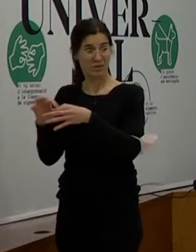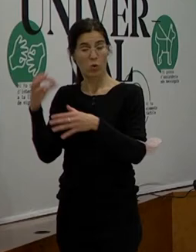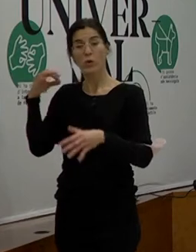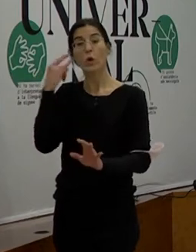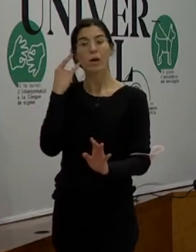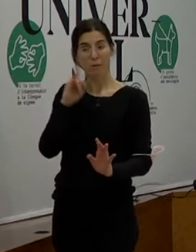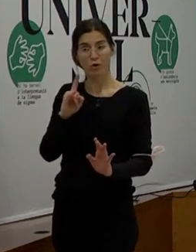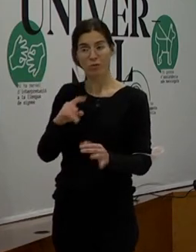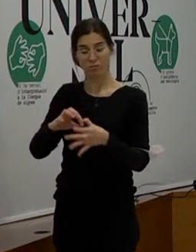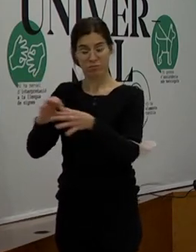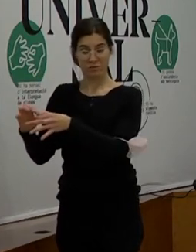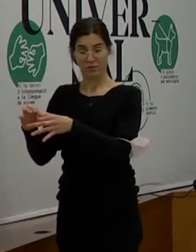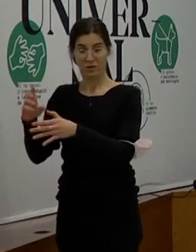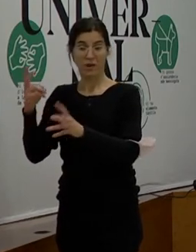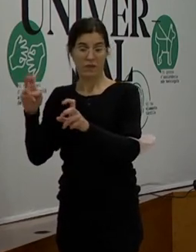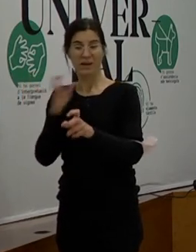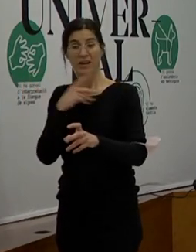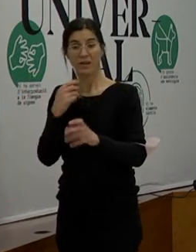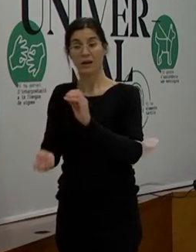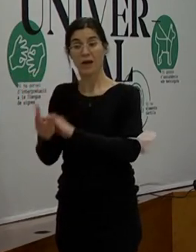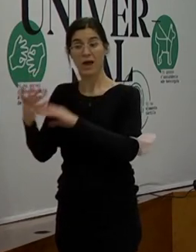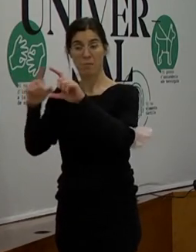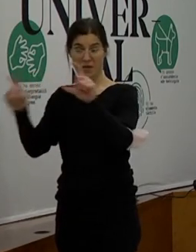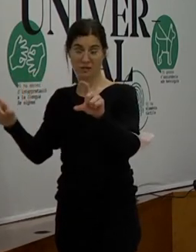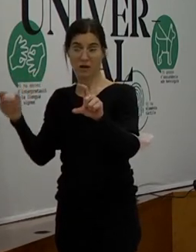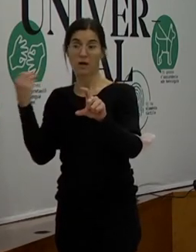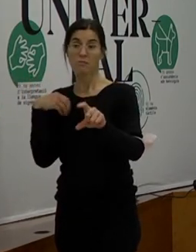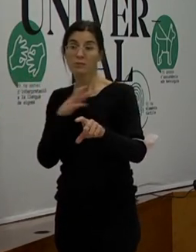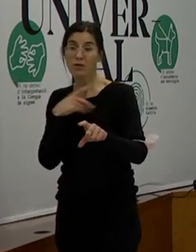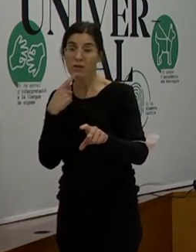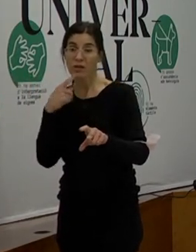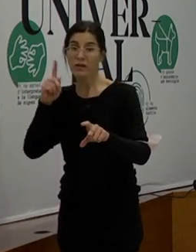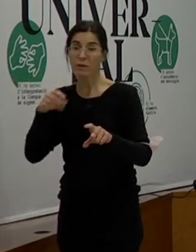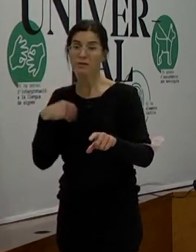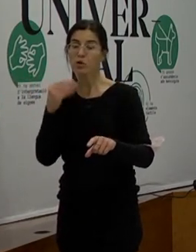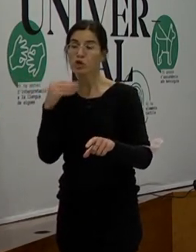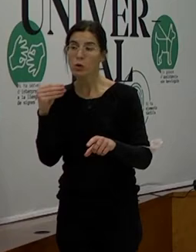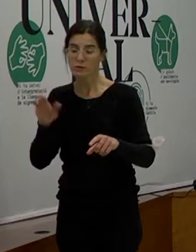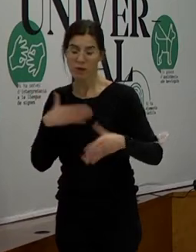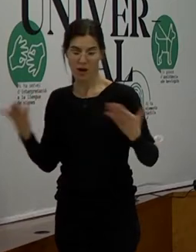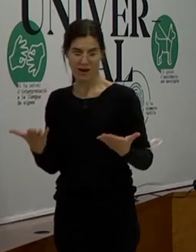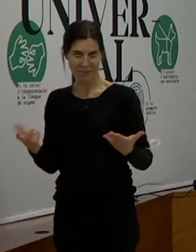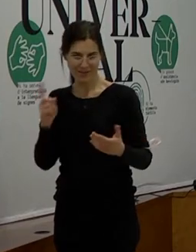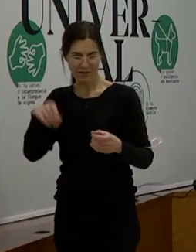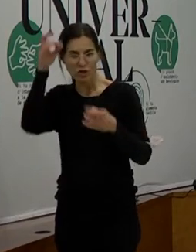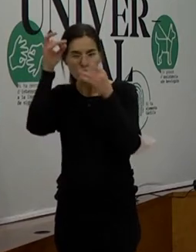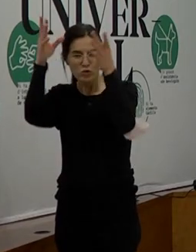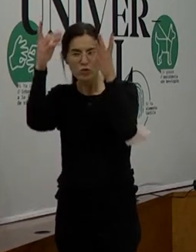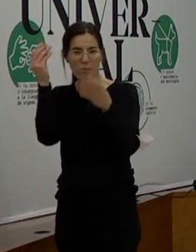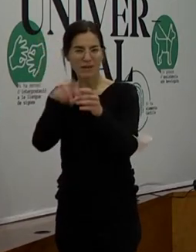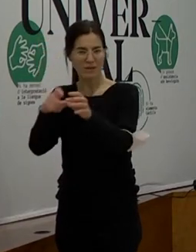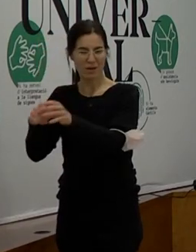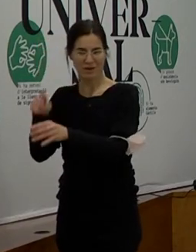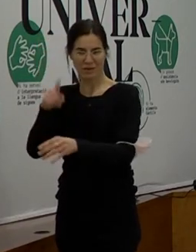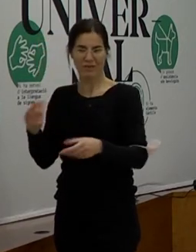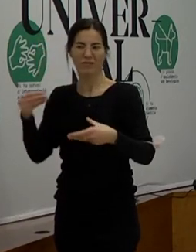bany. Perquè estic parlant de crear empresa, estic parlant de que els joves puguin fomentar i puguin crear i puguin participar